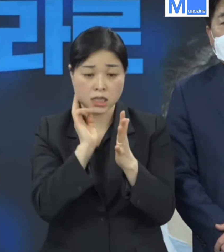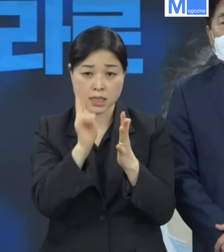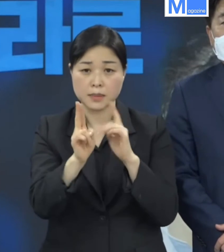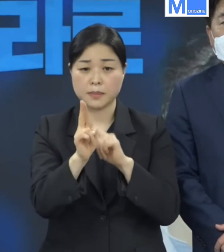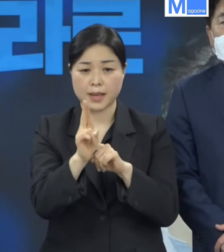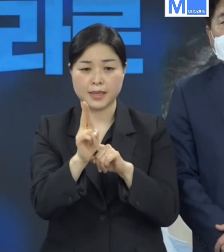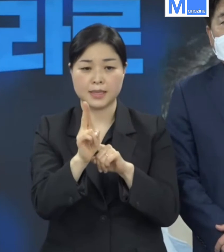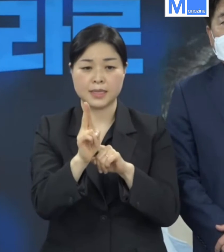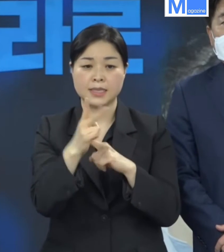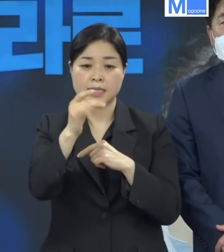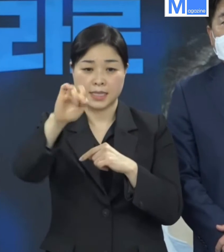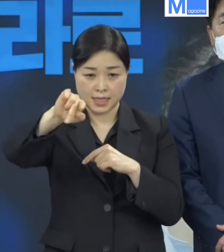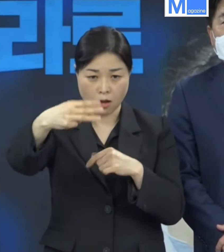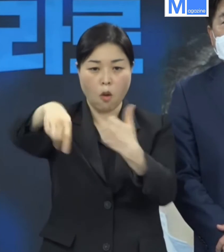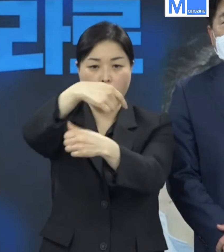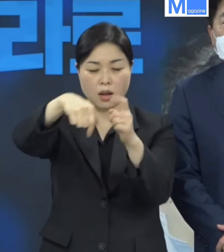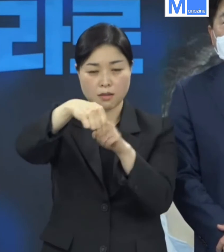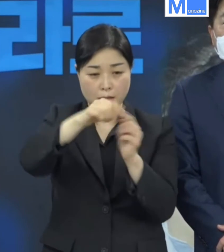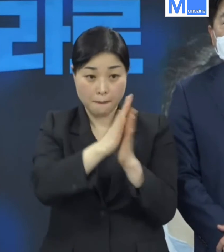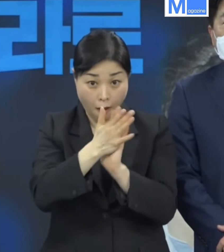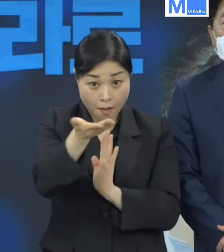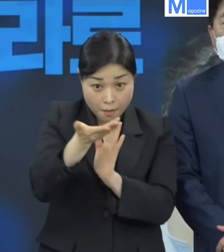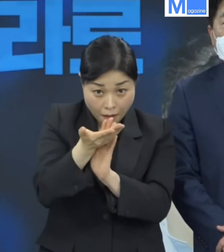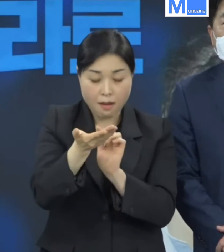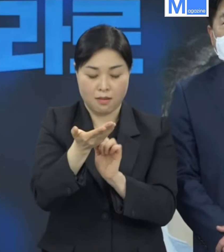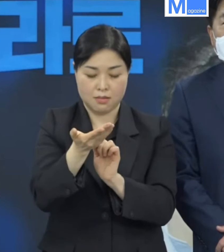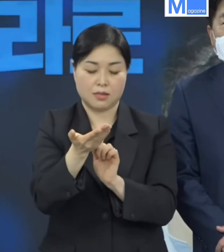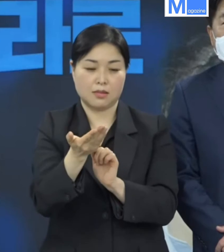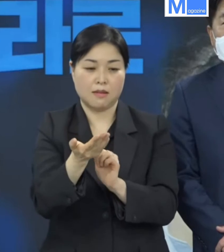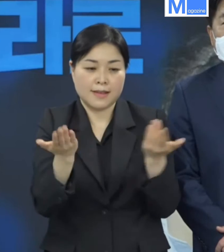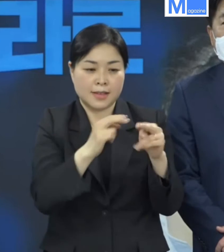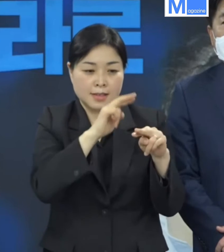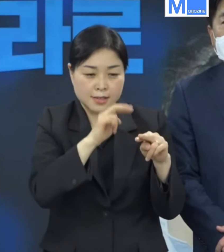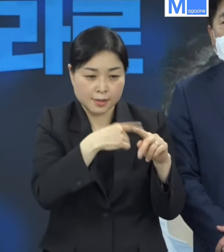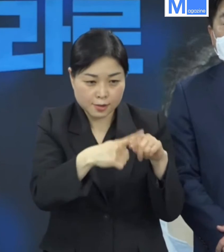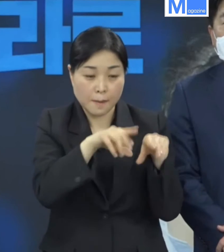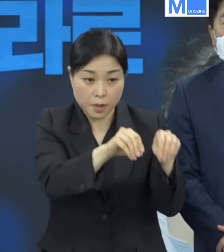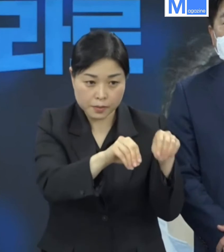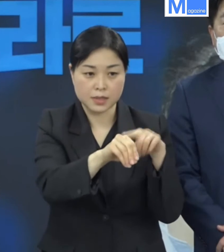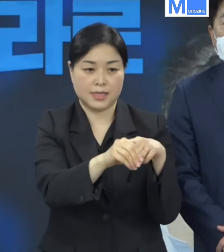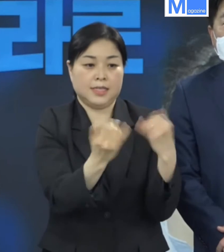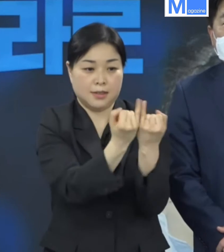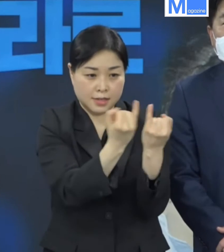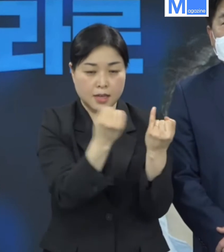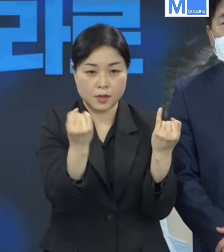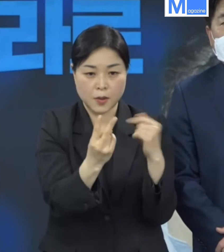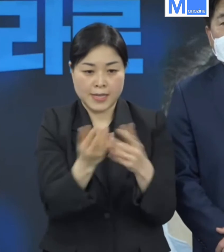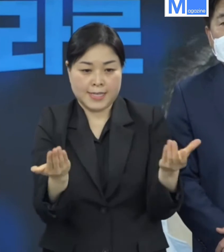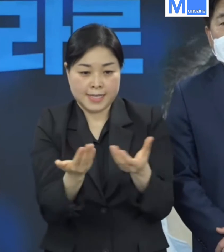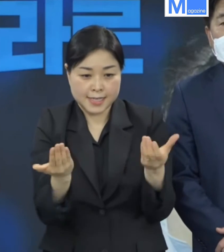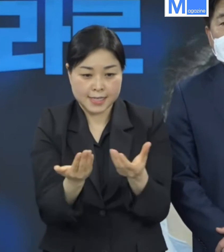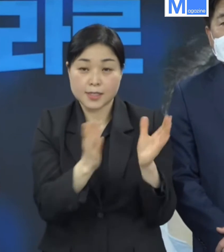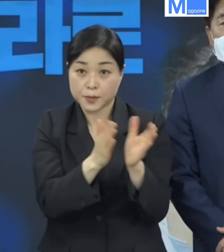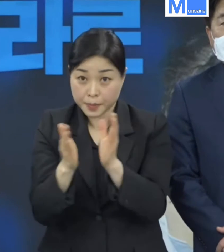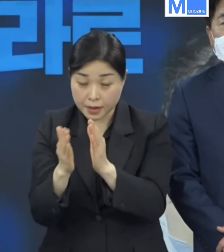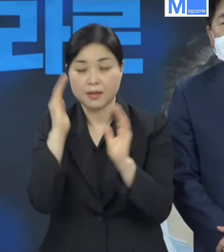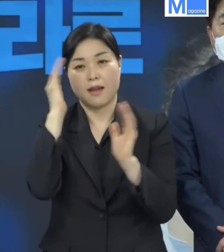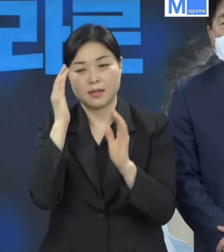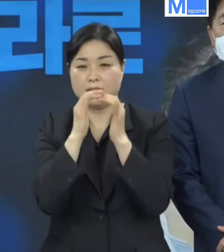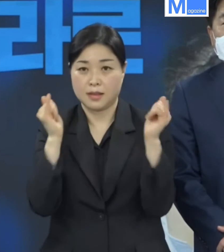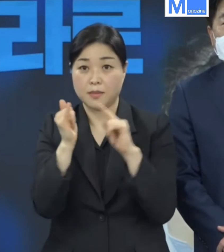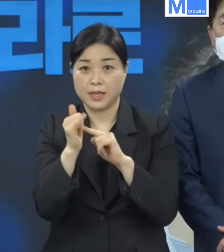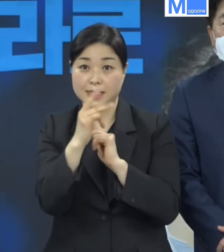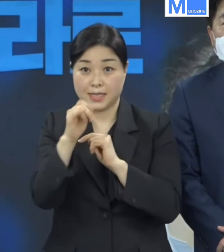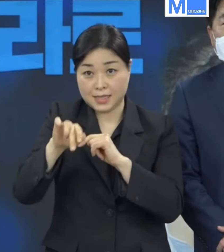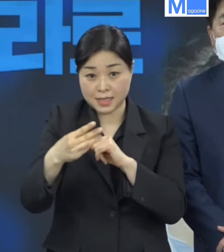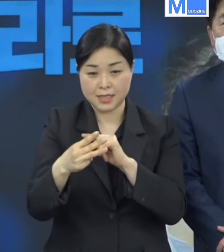환경에 적응할 수 있도록 경력 단절 여성, 취업준비생, 학생 같은 지역사회 디지털 전문 인력이